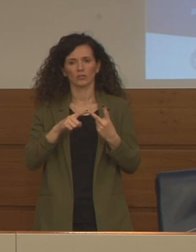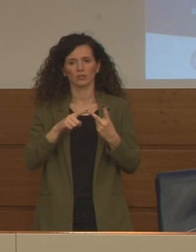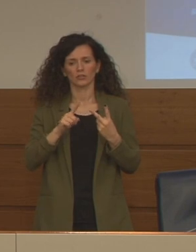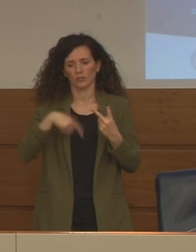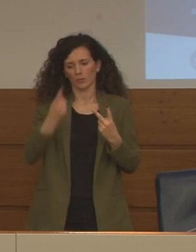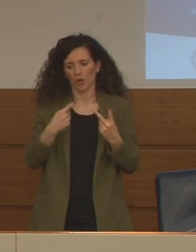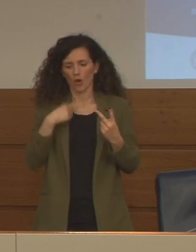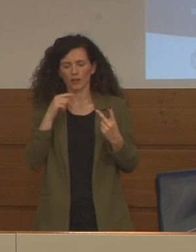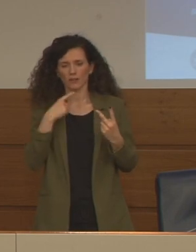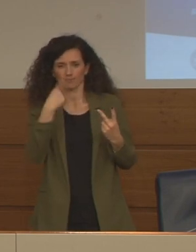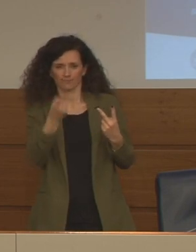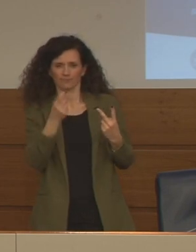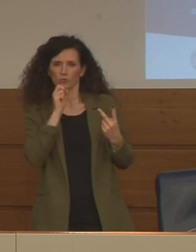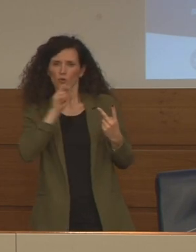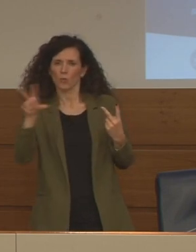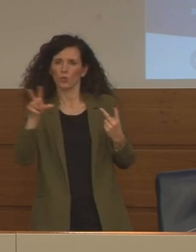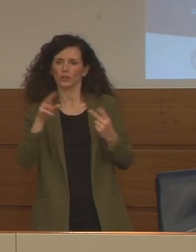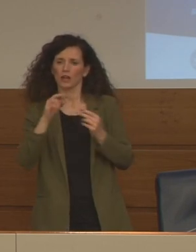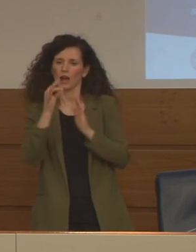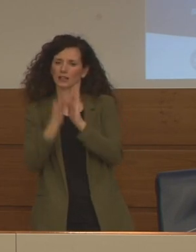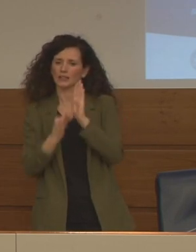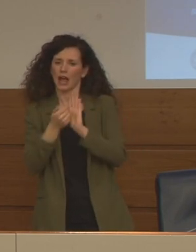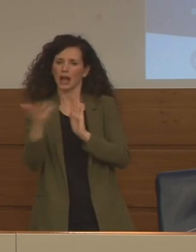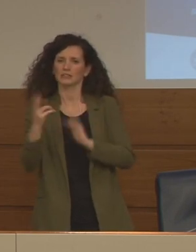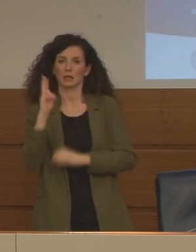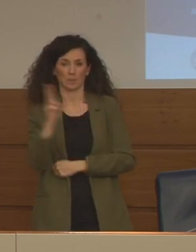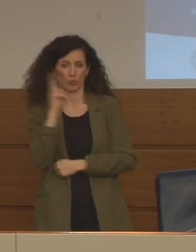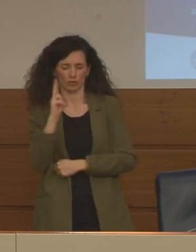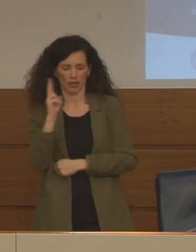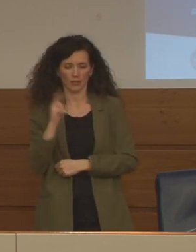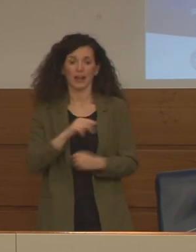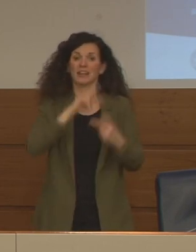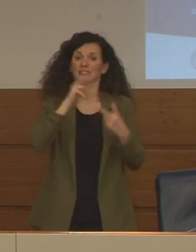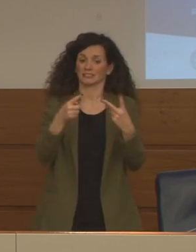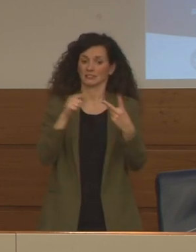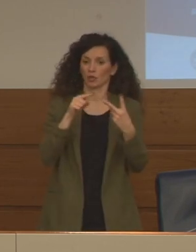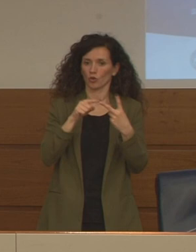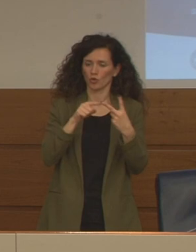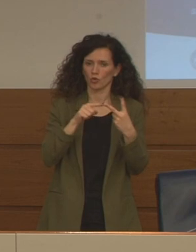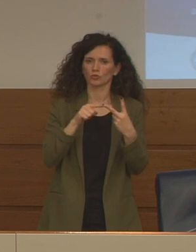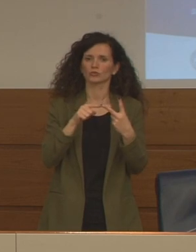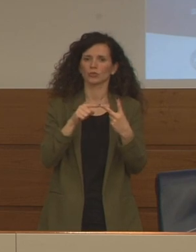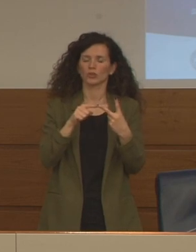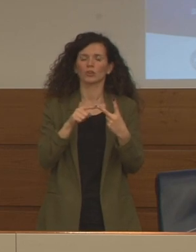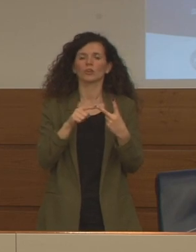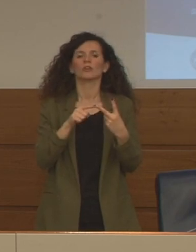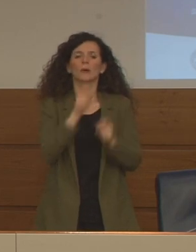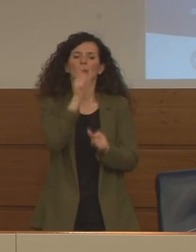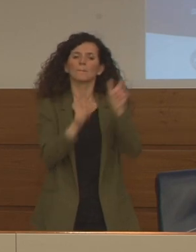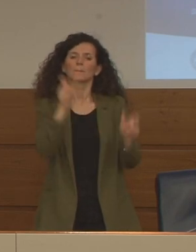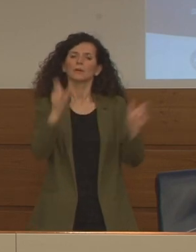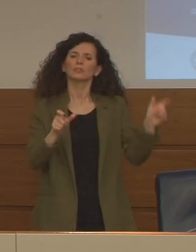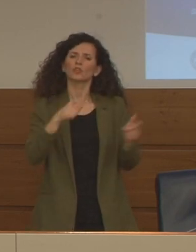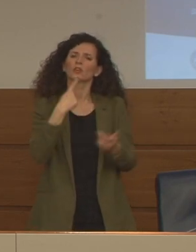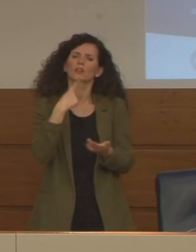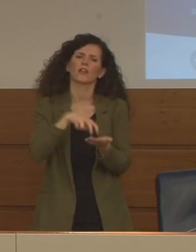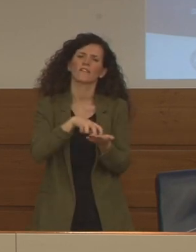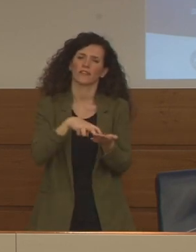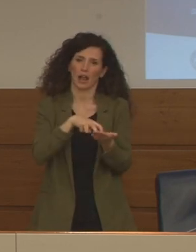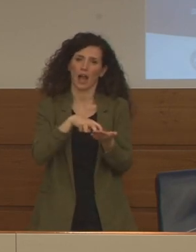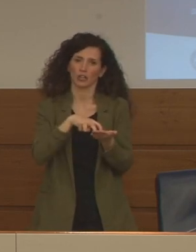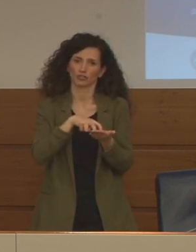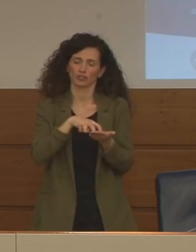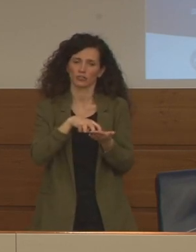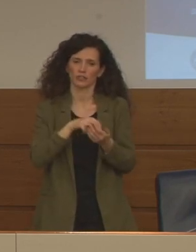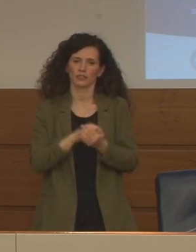dei dati di mortalità la seconda grande raccomandazione è attorno alle persone fragili lo